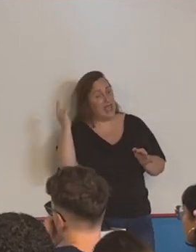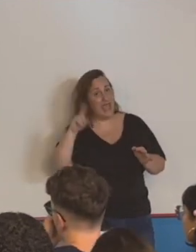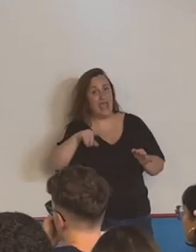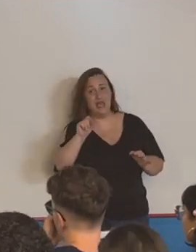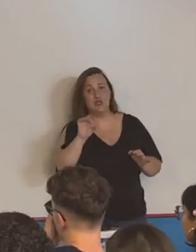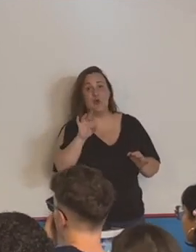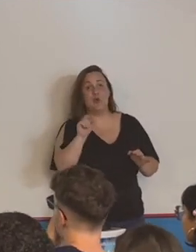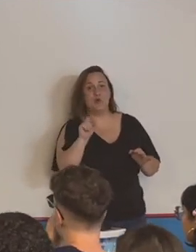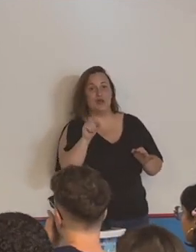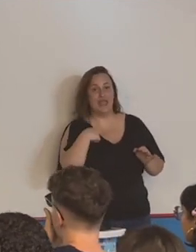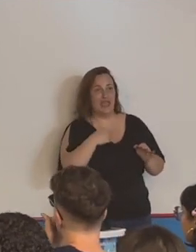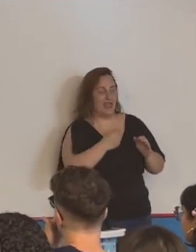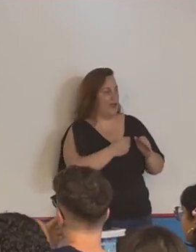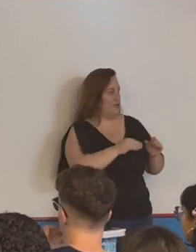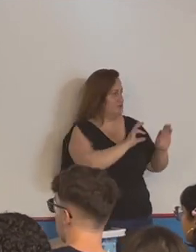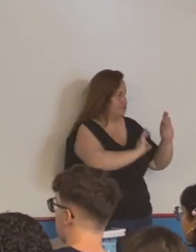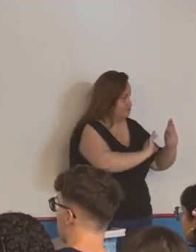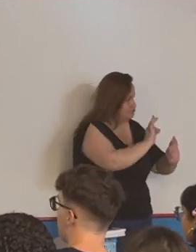pintura.